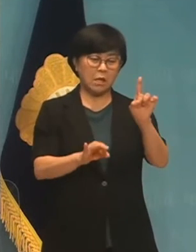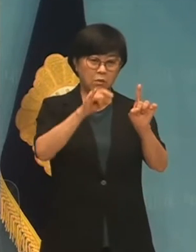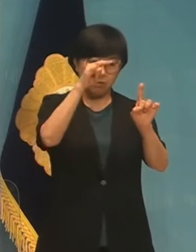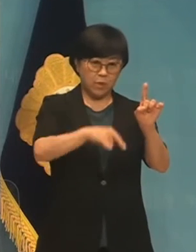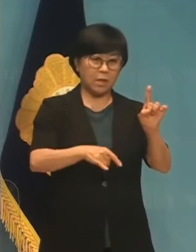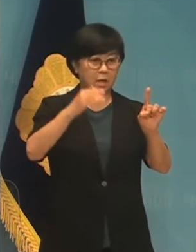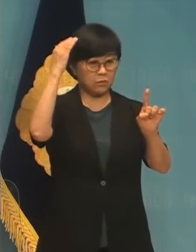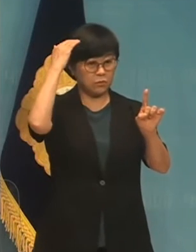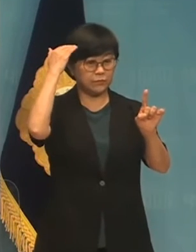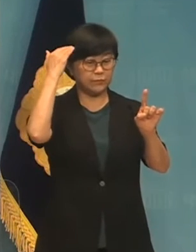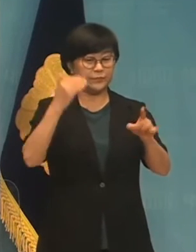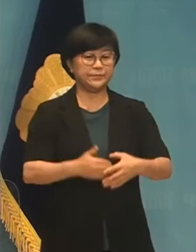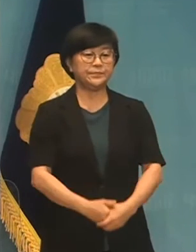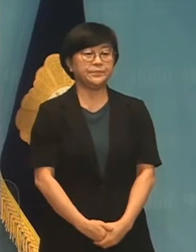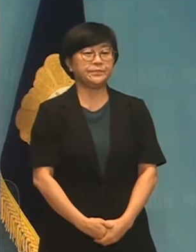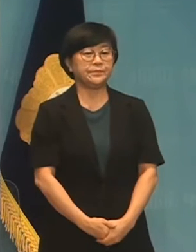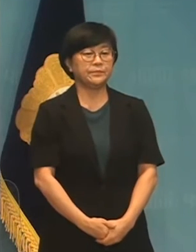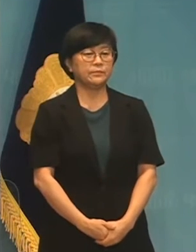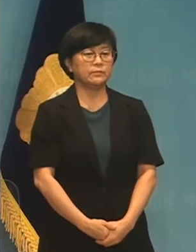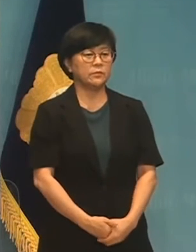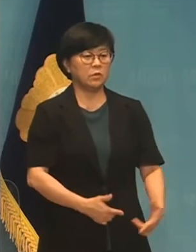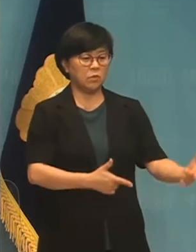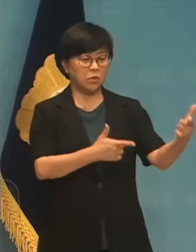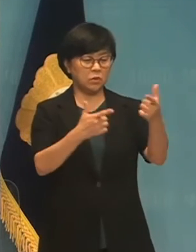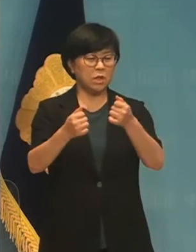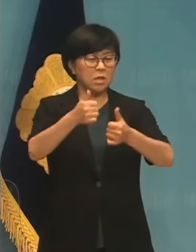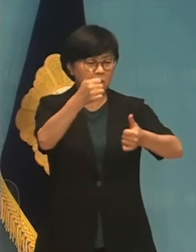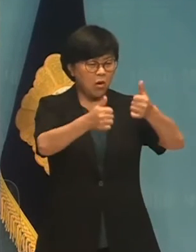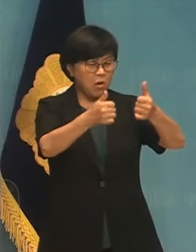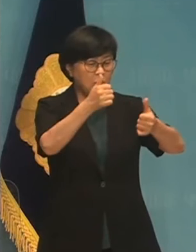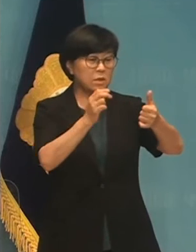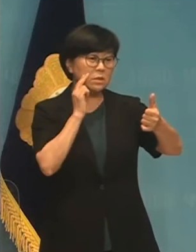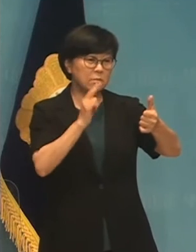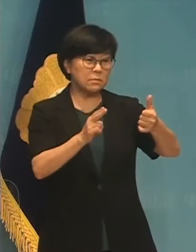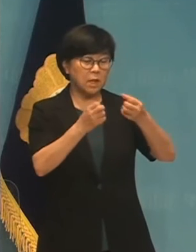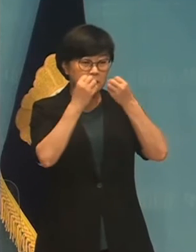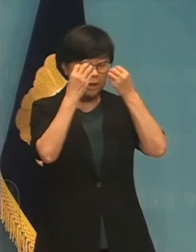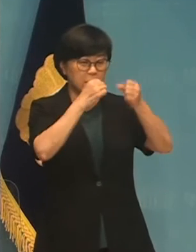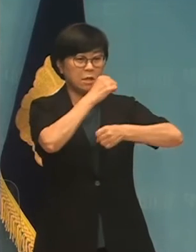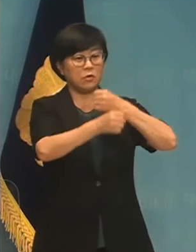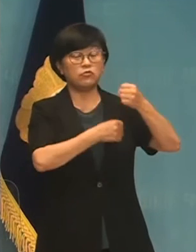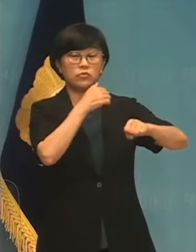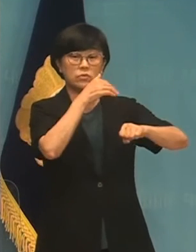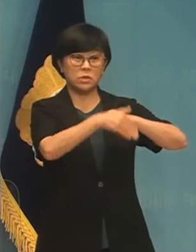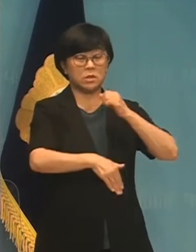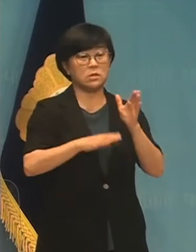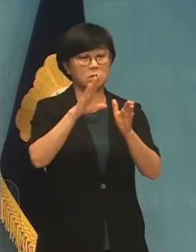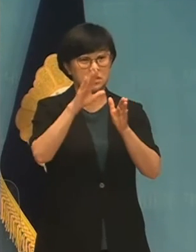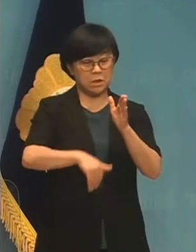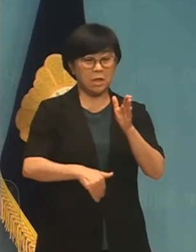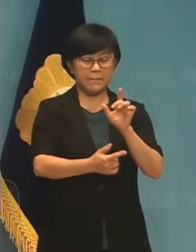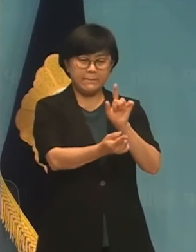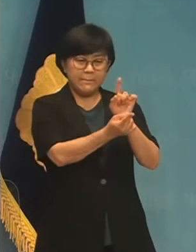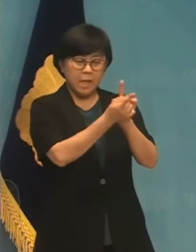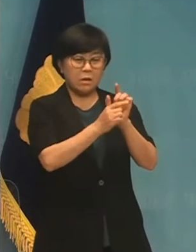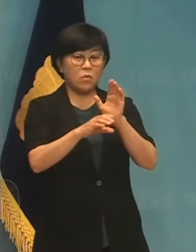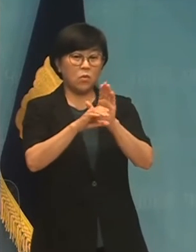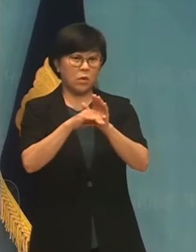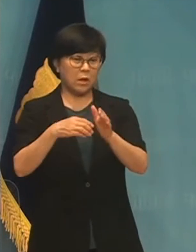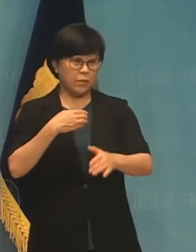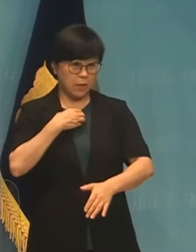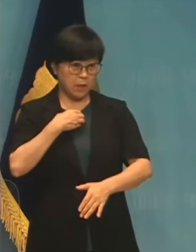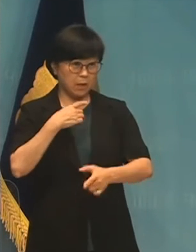대한민국입니다. 모든 것이 무한경쟁에 내던져진 신자유주의 시대, 거기에 불어닥친 코로나